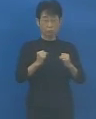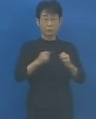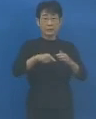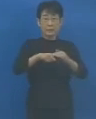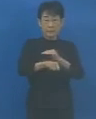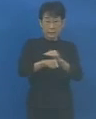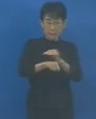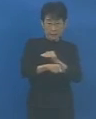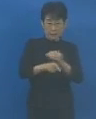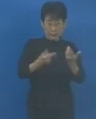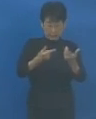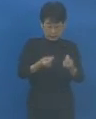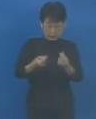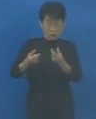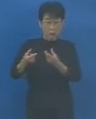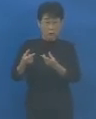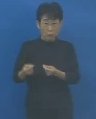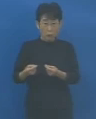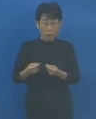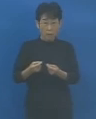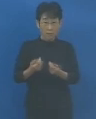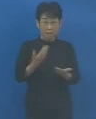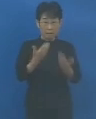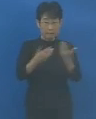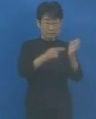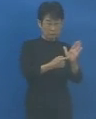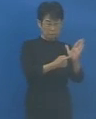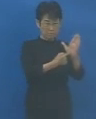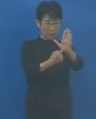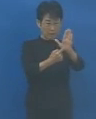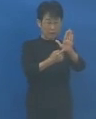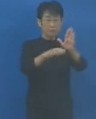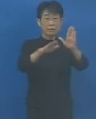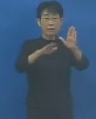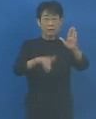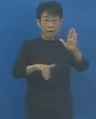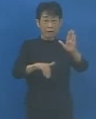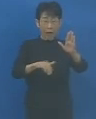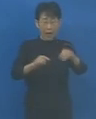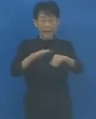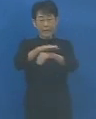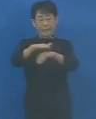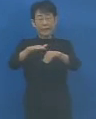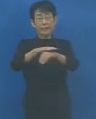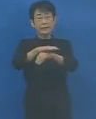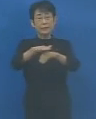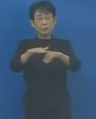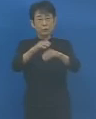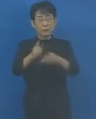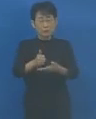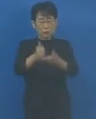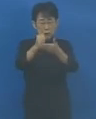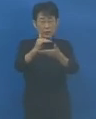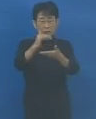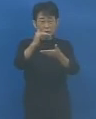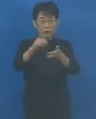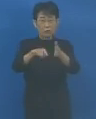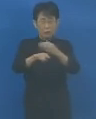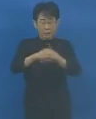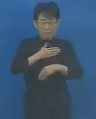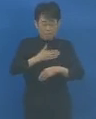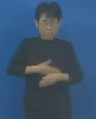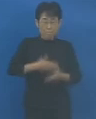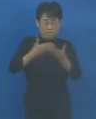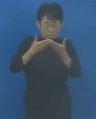めてクローズアップされたといいますか、大切に尊重されることが分かったということもあると思うん